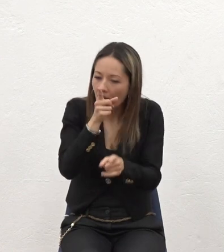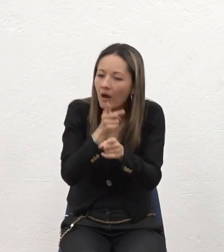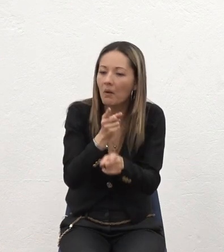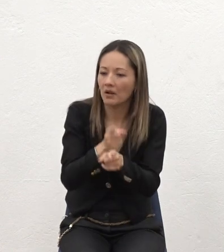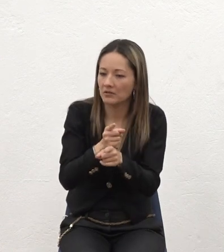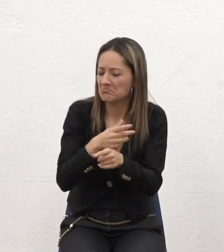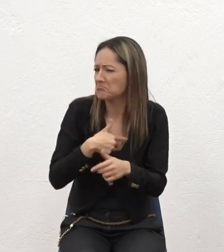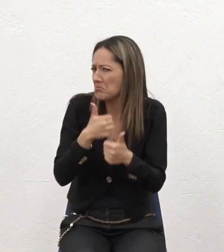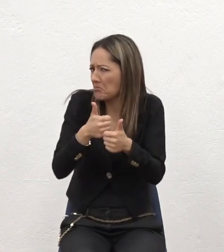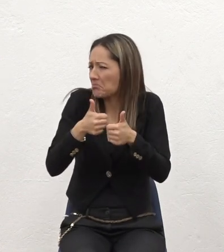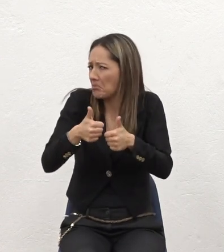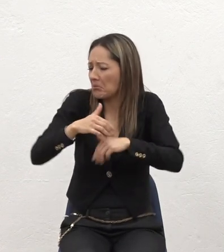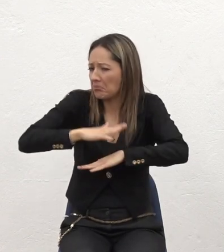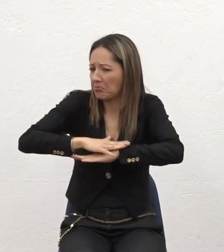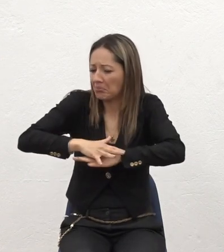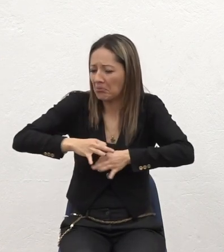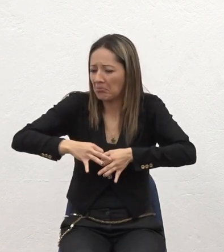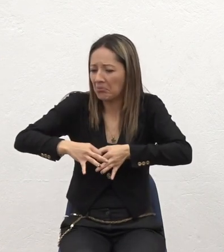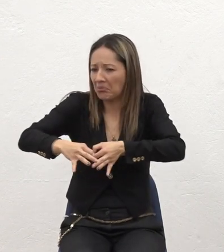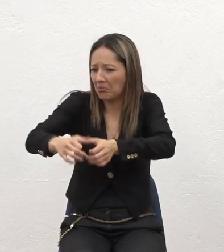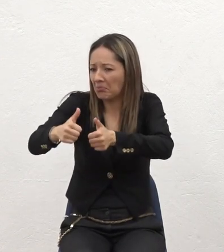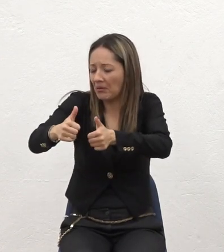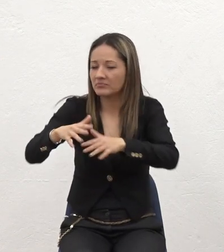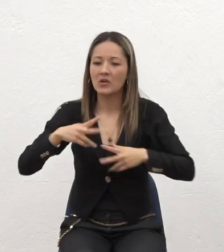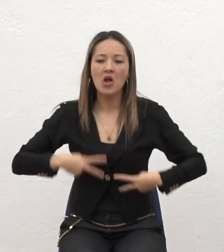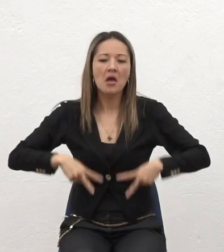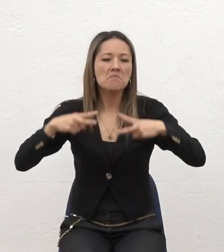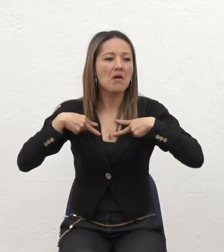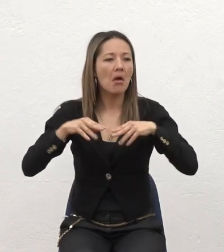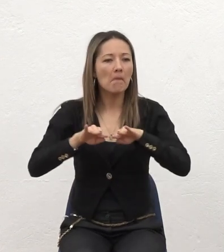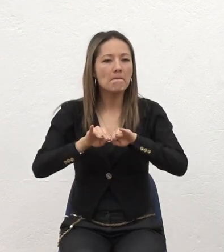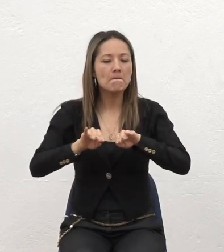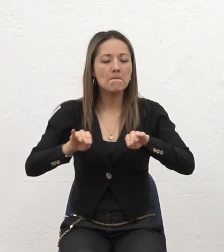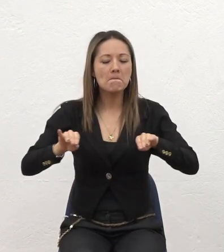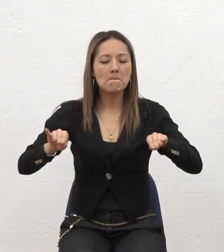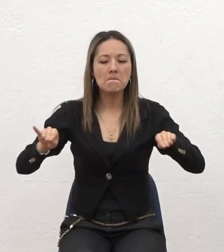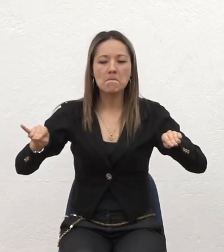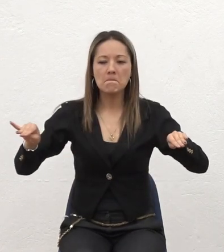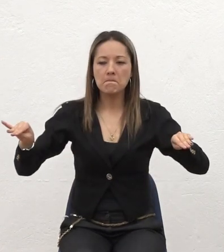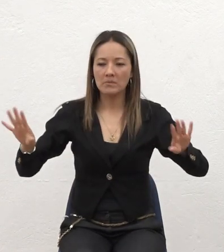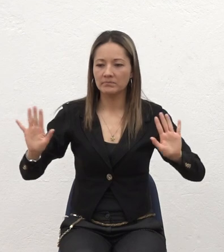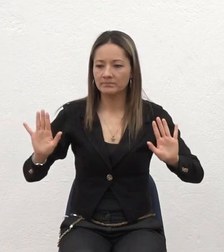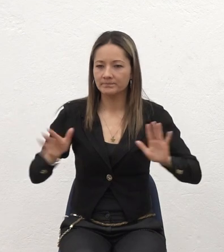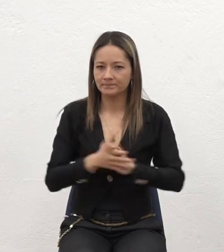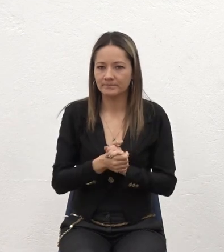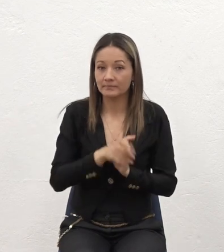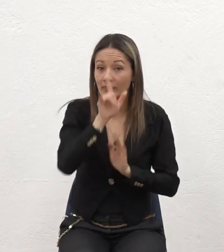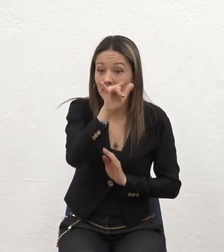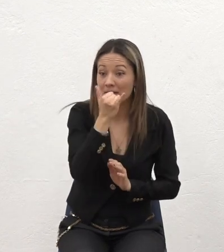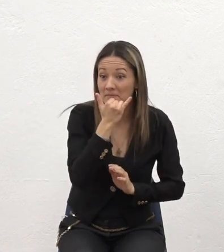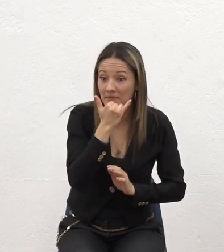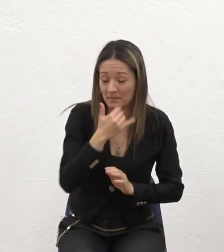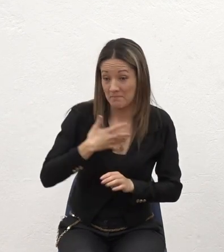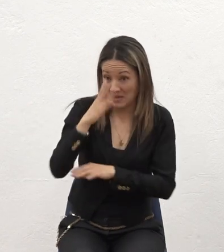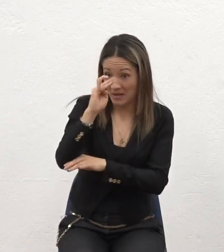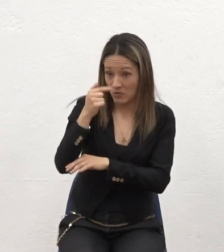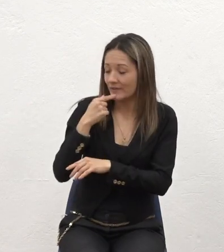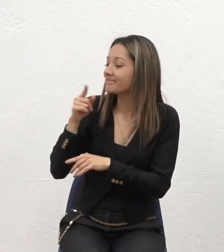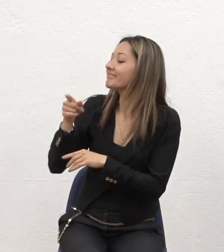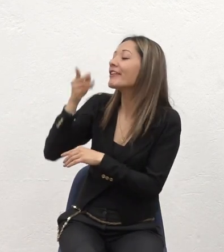pasaba nada Era una vida Quieta Entonces Me decía No es que el señor Te está tratando Y yo ¿Qué